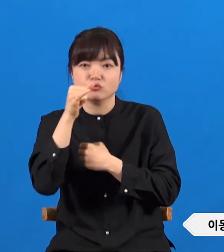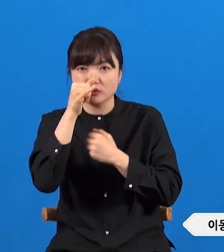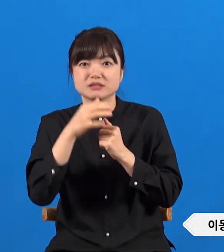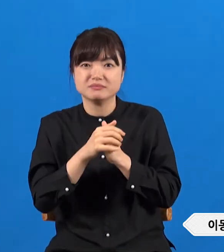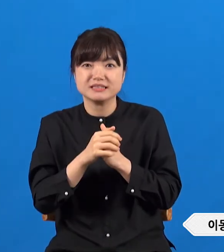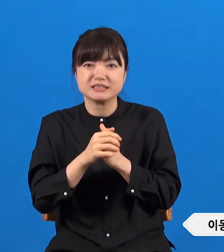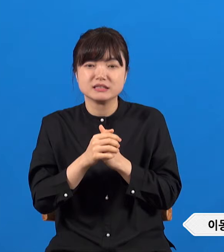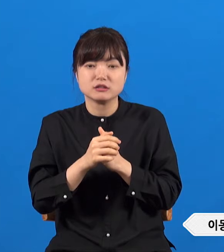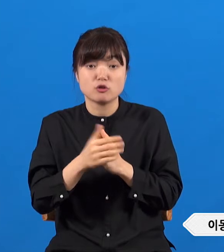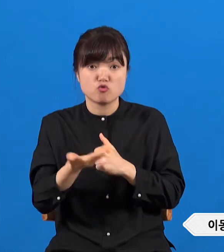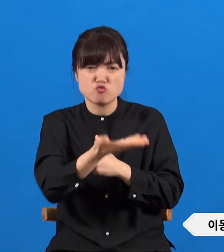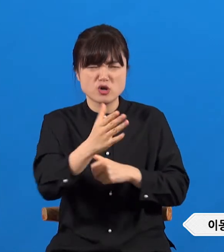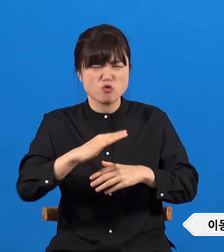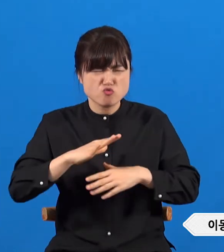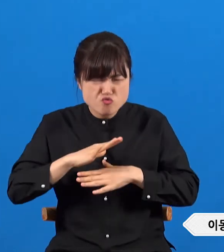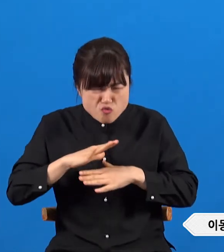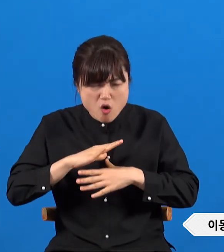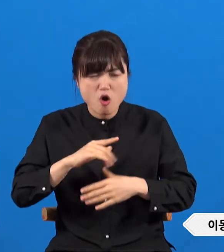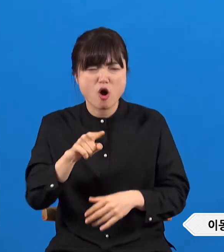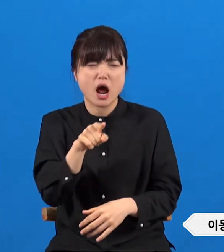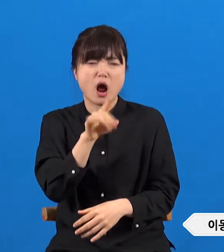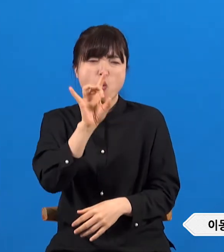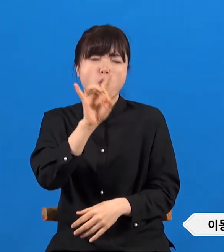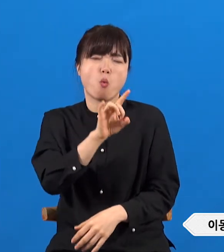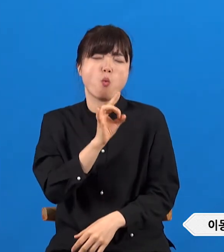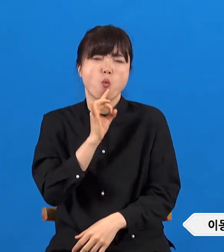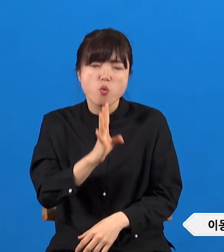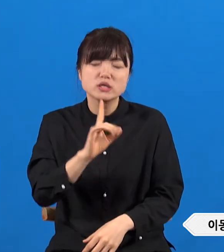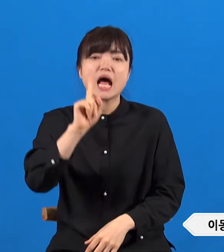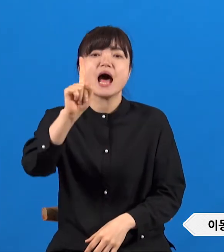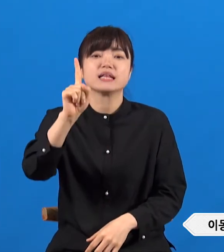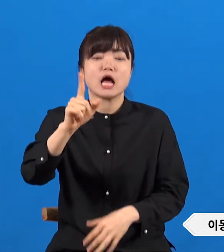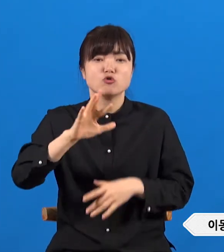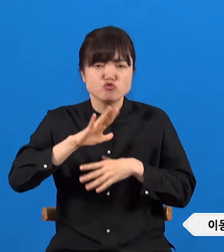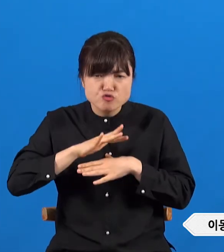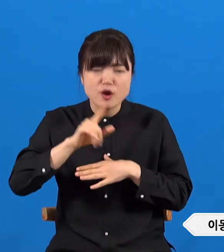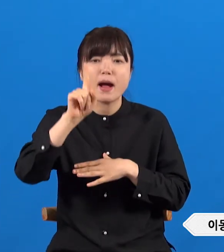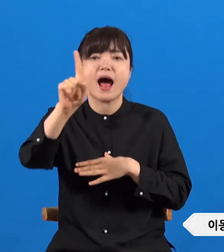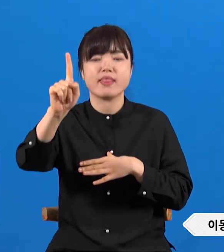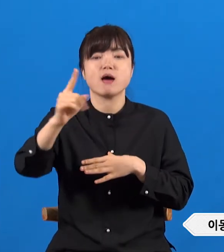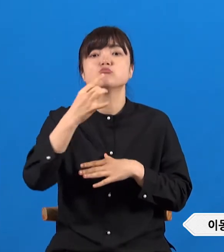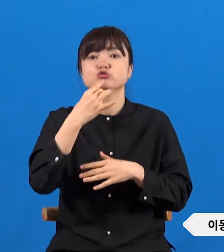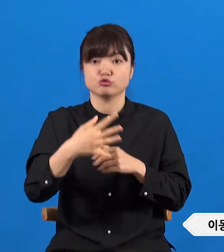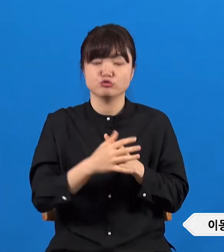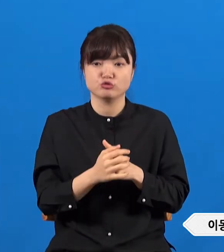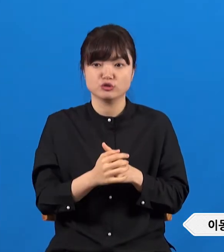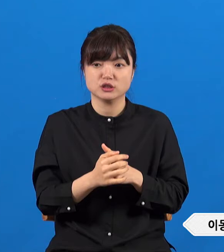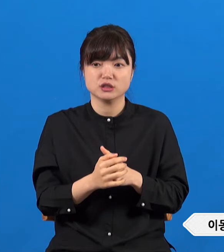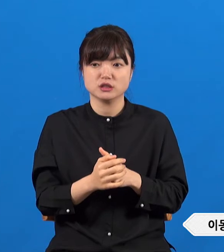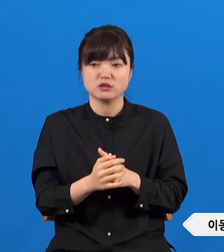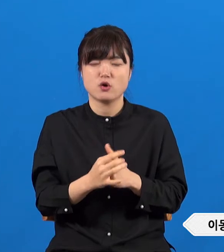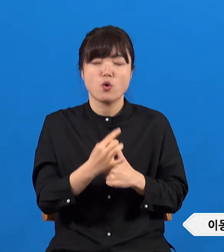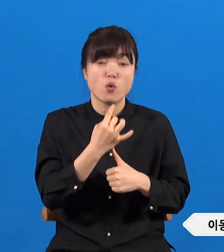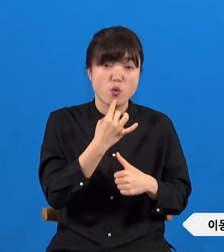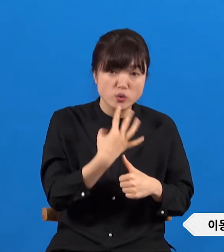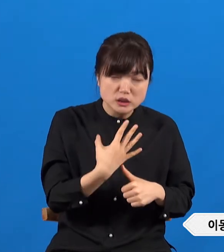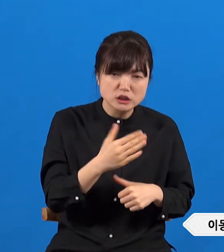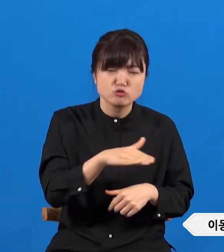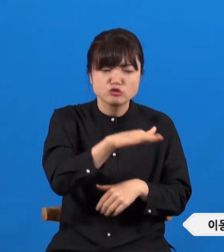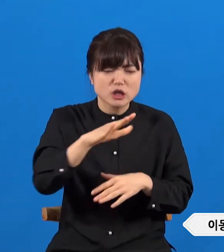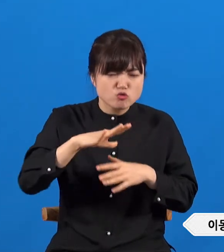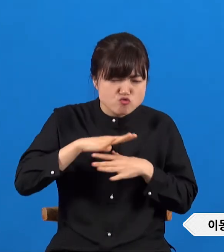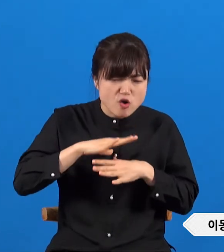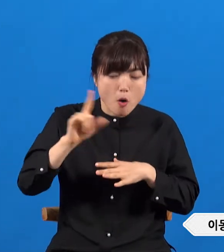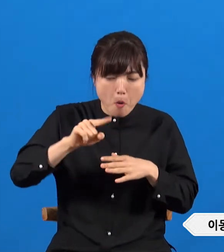있죠. 우리가 두려워할 유일의 것은 두려움 그 자체뿐이다. The only thing we have